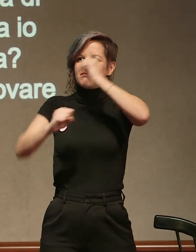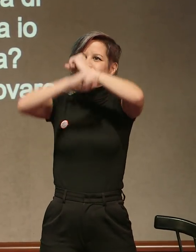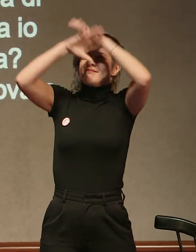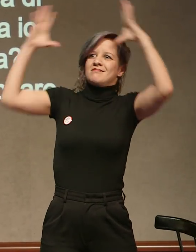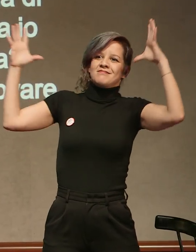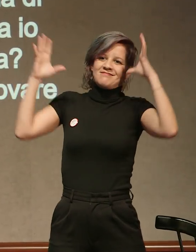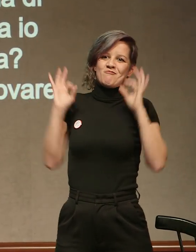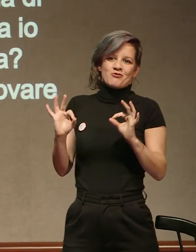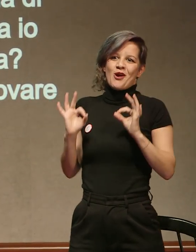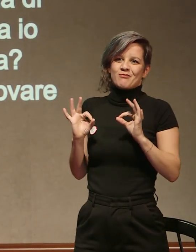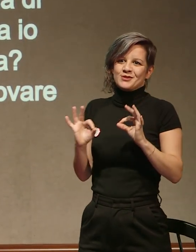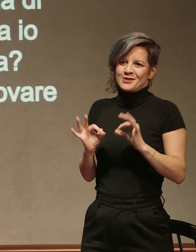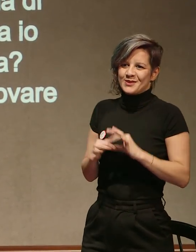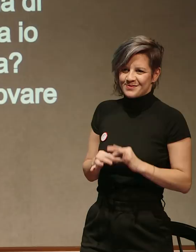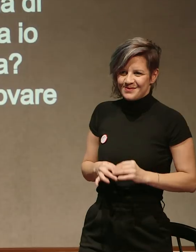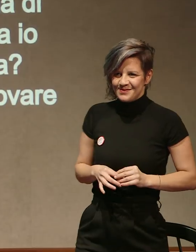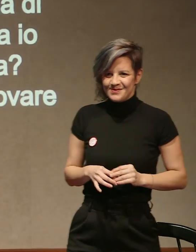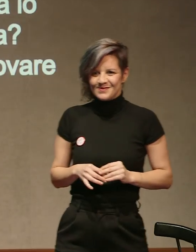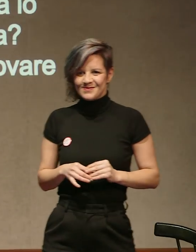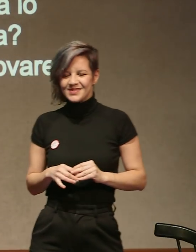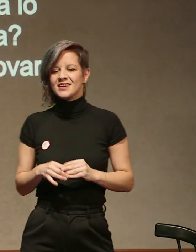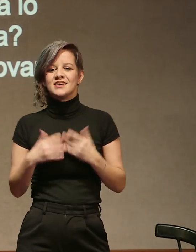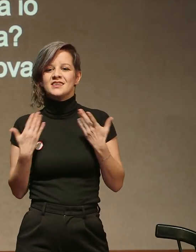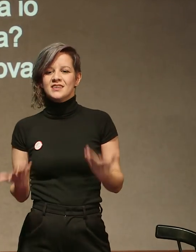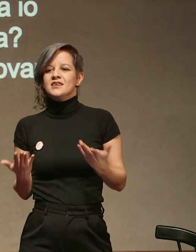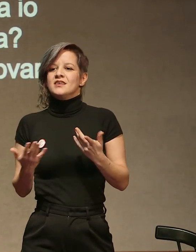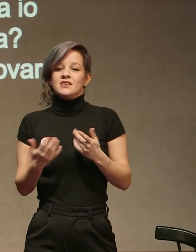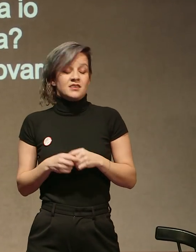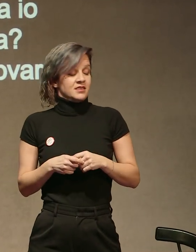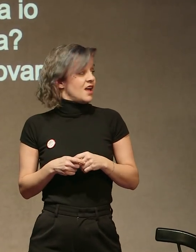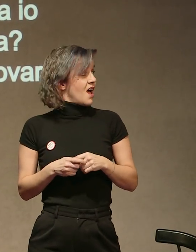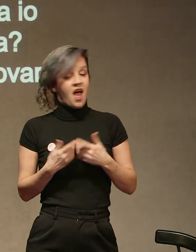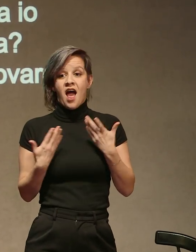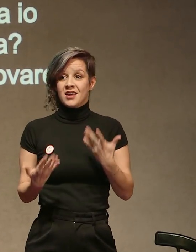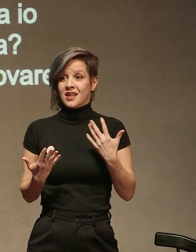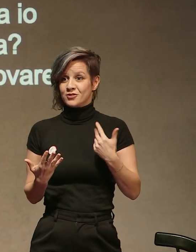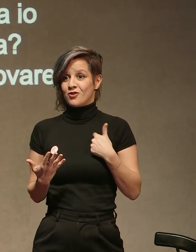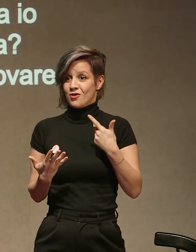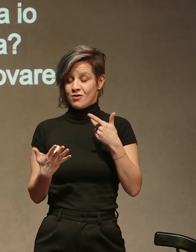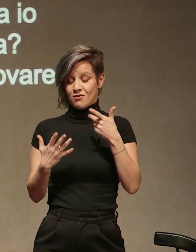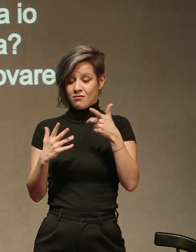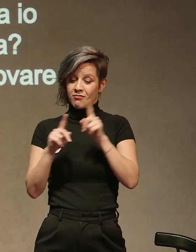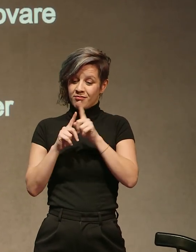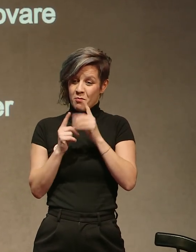esempi Ok proviamo fare degli esempi per allargare la mente Vediamo adesso